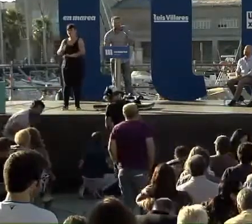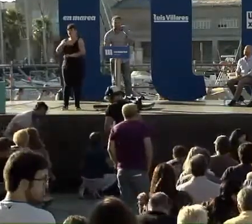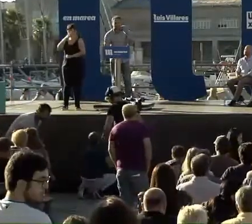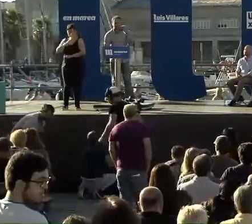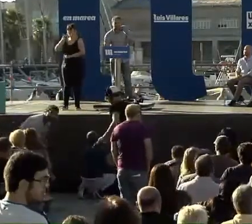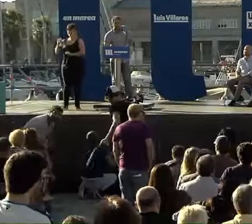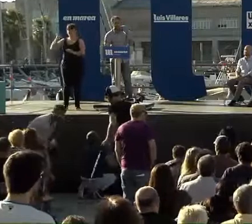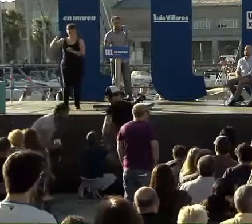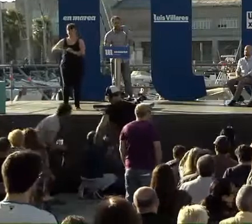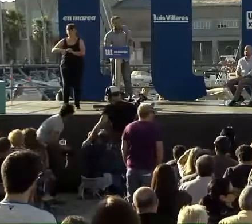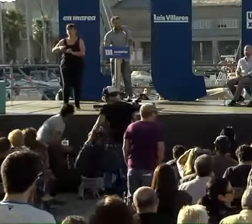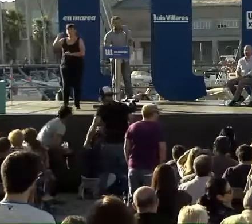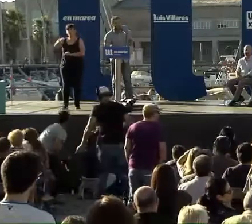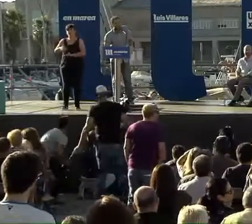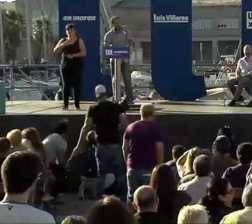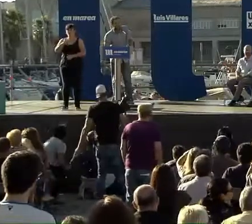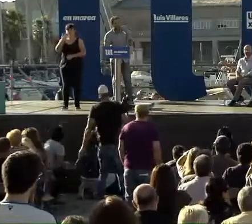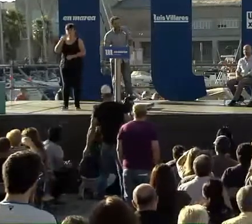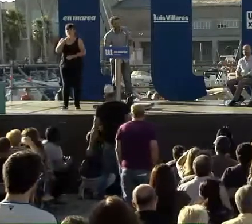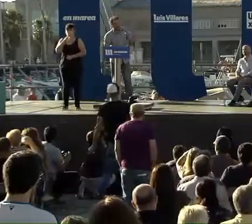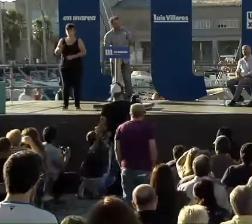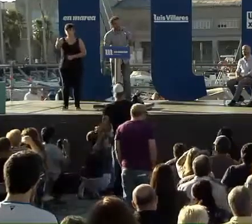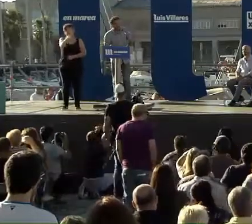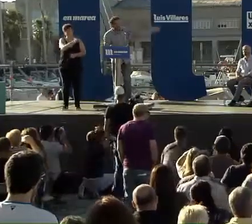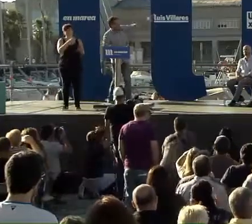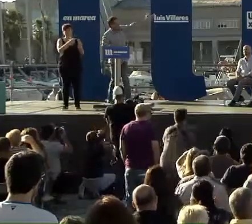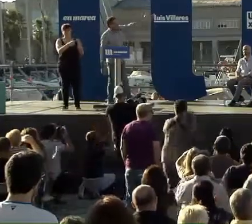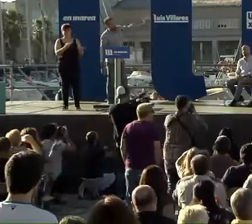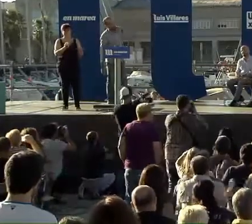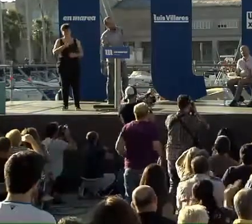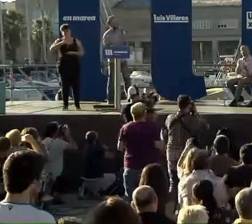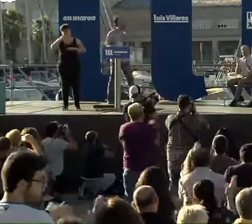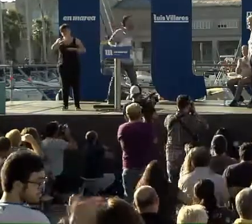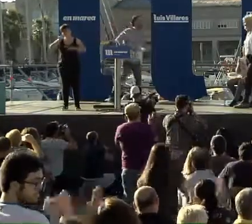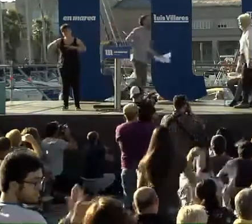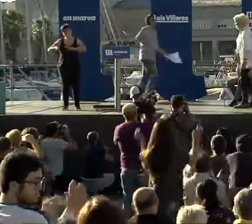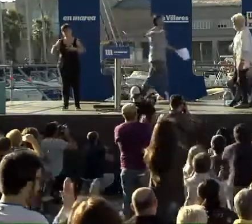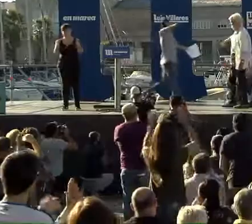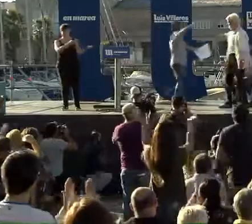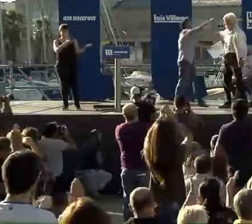persoa. Hoxe é para min un honor poder cederlle a palabra a esa persoa. Xosé Manuel Beiras.